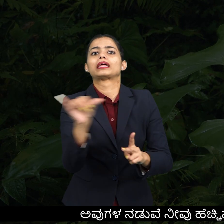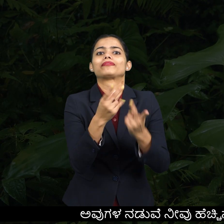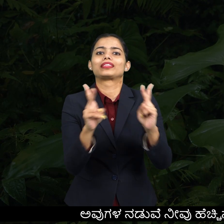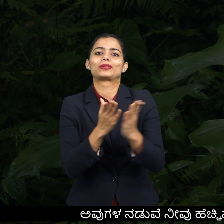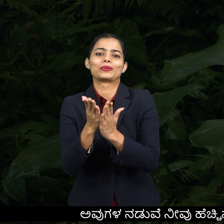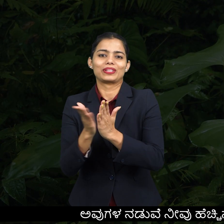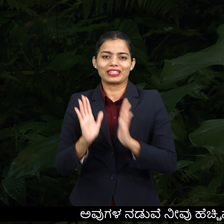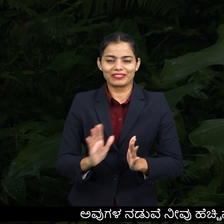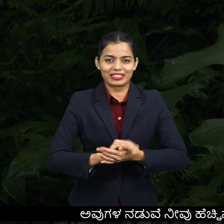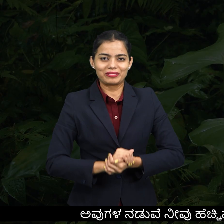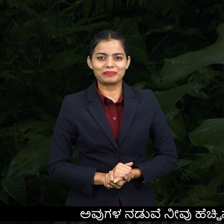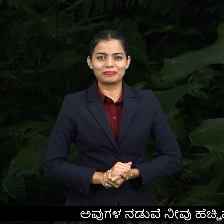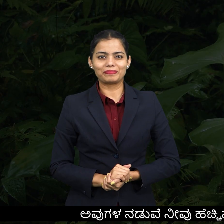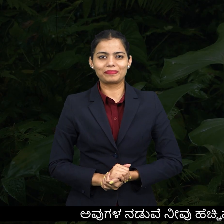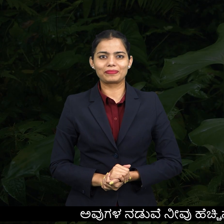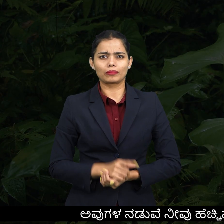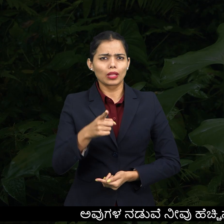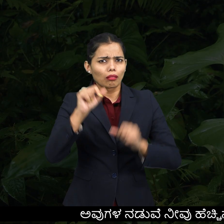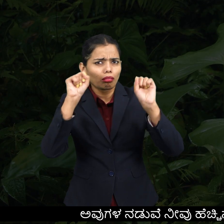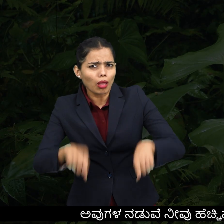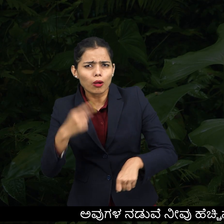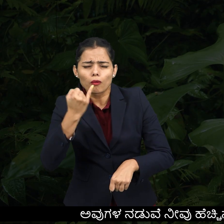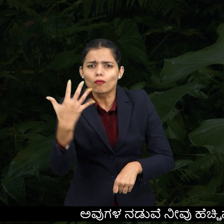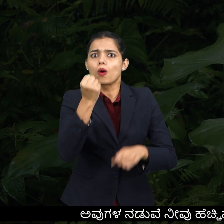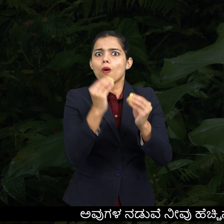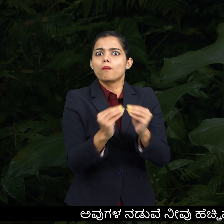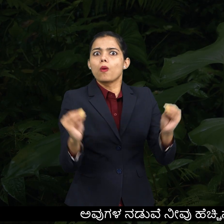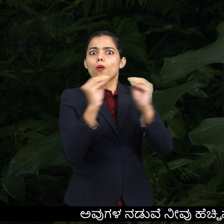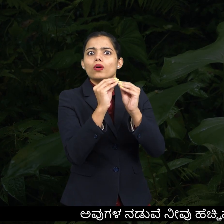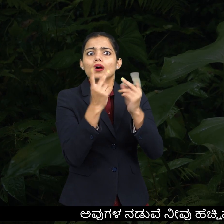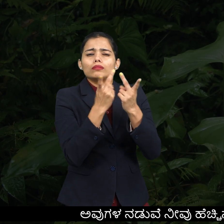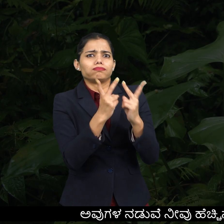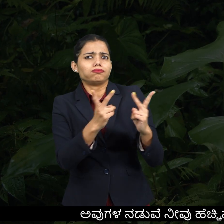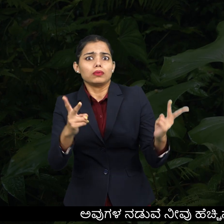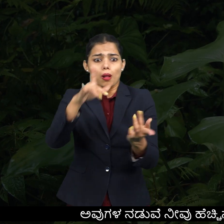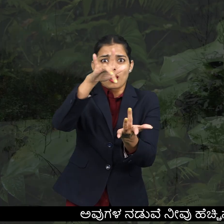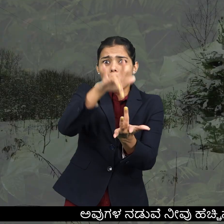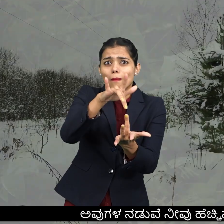ನಡುವೆ ನೀವು ಹೆಚ್ಚಿನ ವ್ಯತ್ಯಾಸಗಳನ್ನು ಕಾಣಬಹುದು.